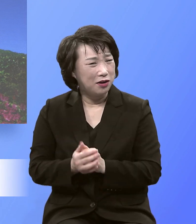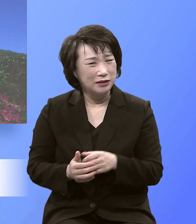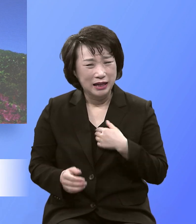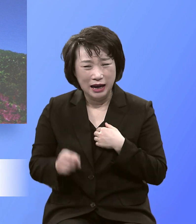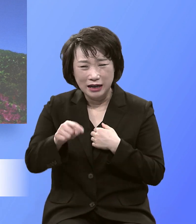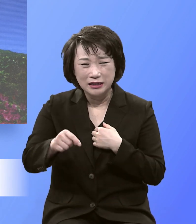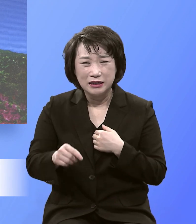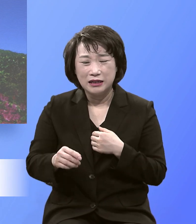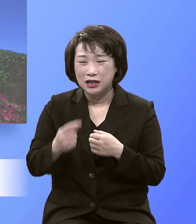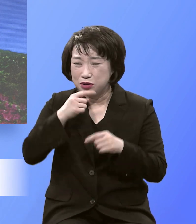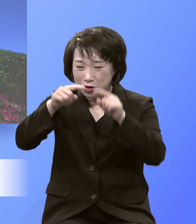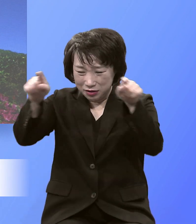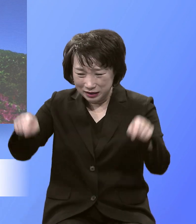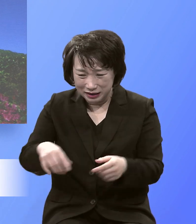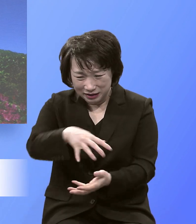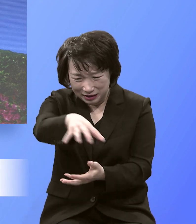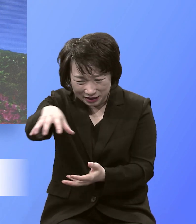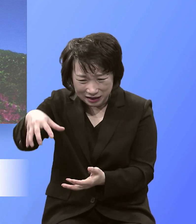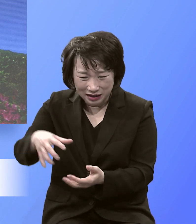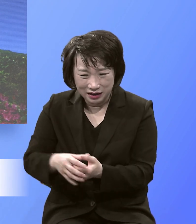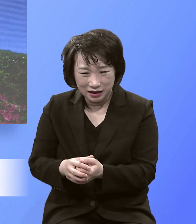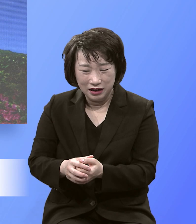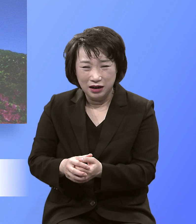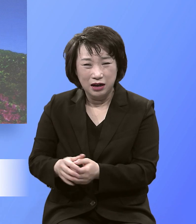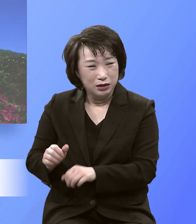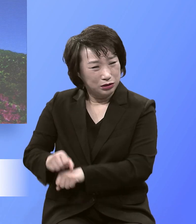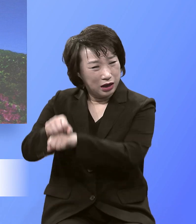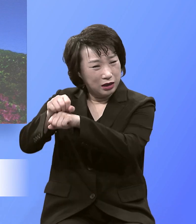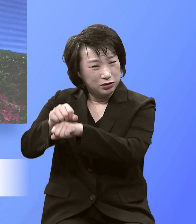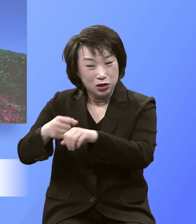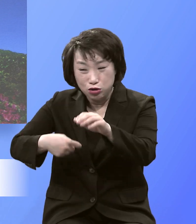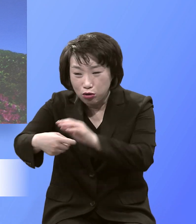주워놓으면 박스를 도둑질해 가는 도둑놈이 있어.